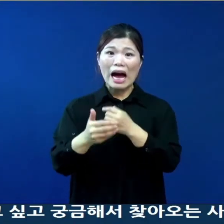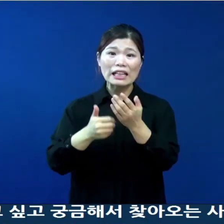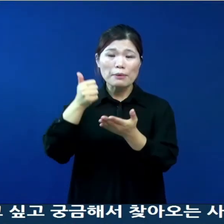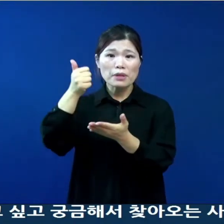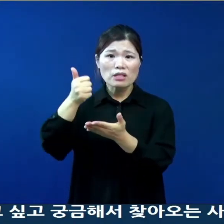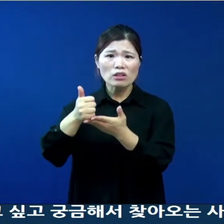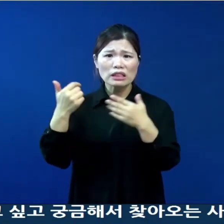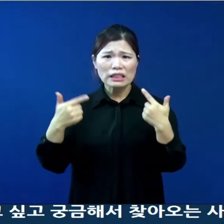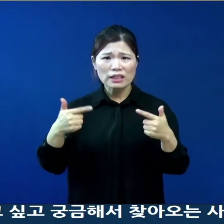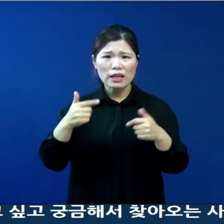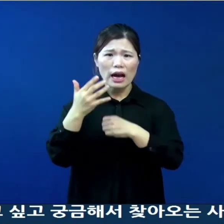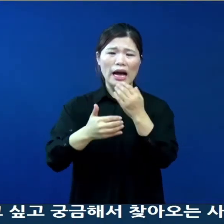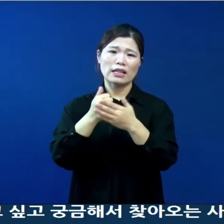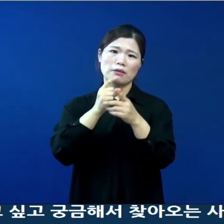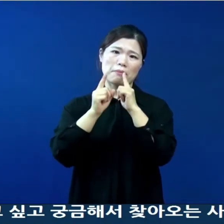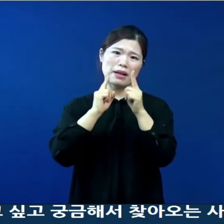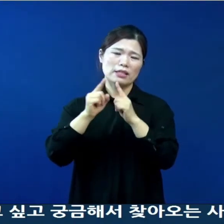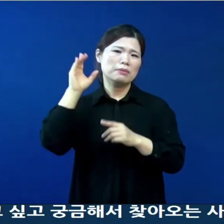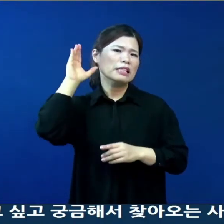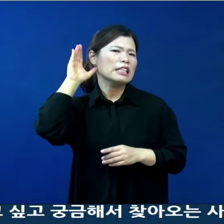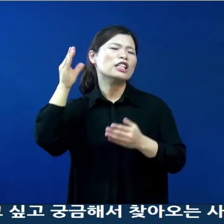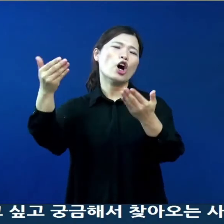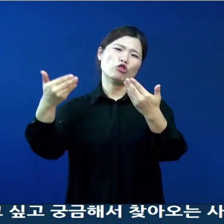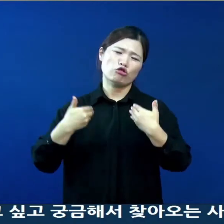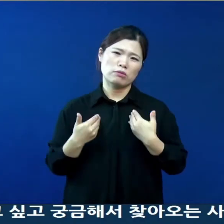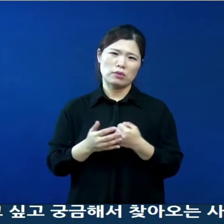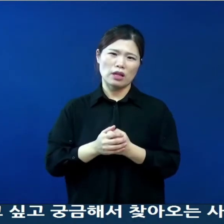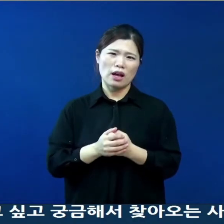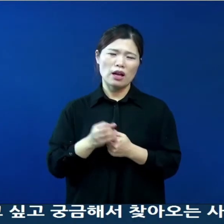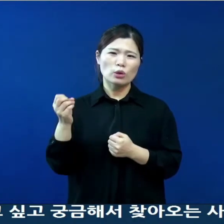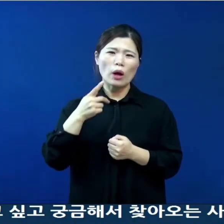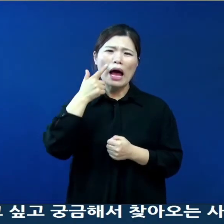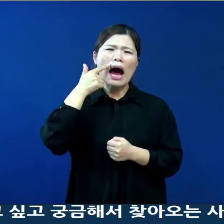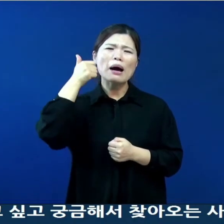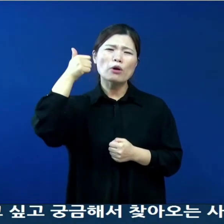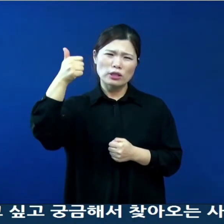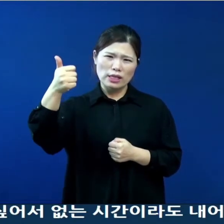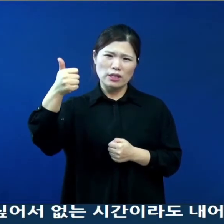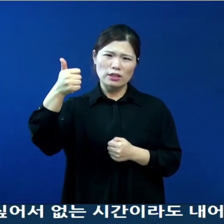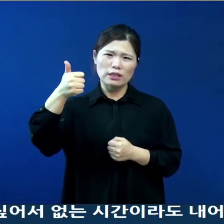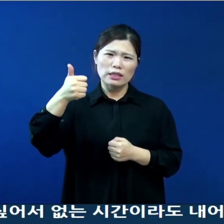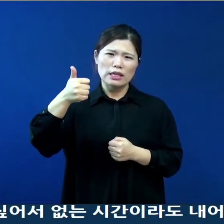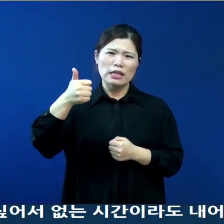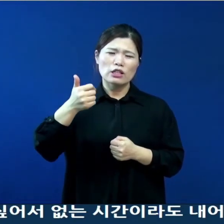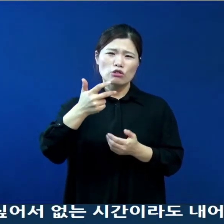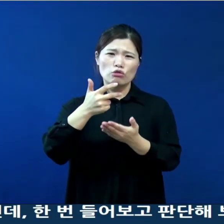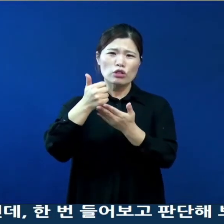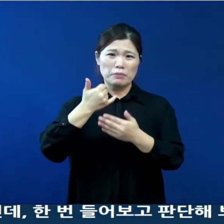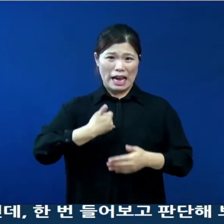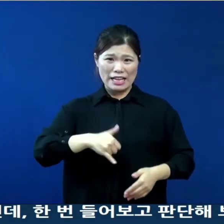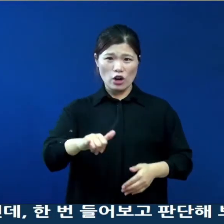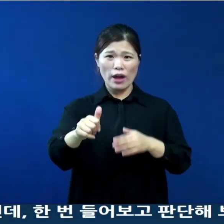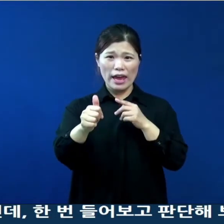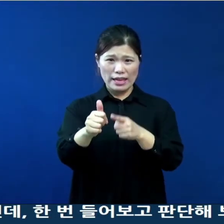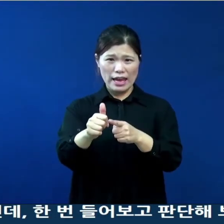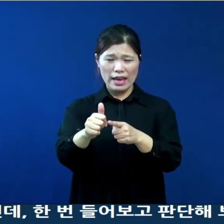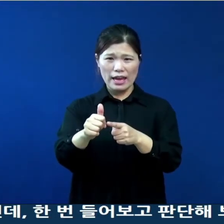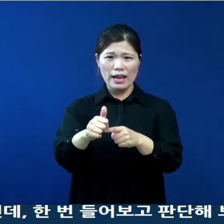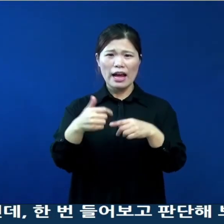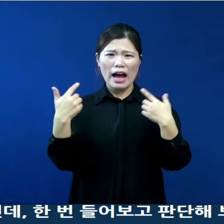늘 하나님 말씀을 들려주고 계십니다. 그리고 아버지께서는 당신의 자녀들에게 하나님의 뜻을 계시해 주시고